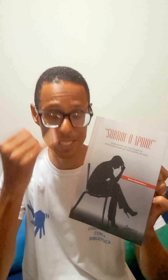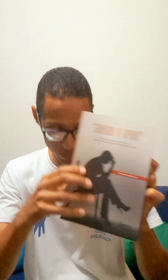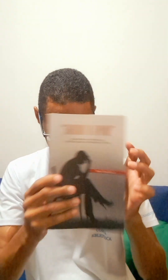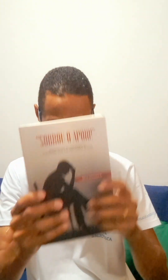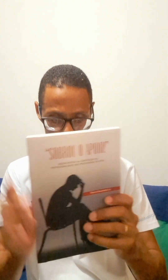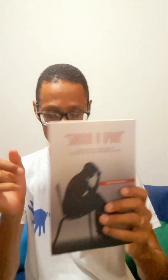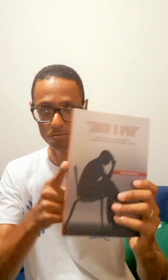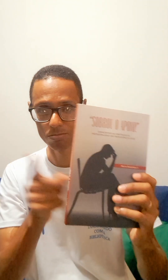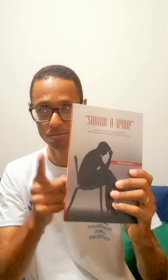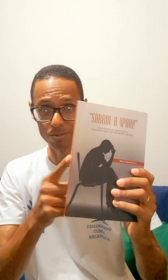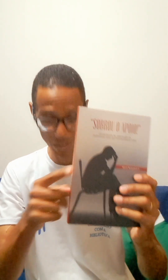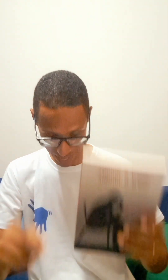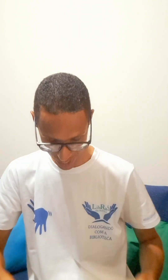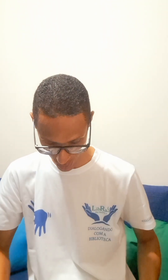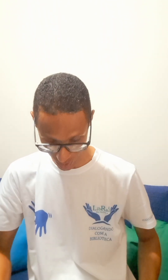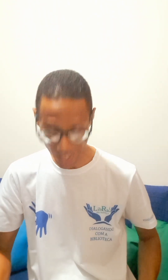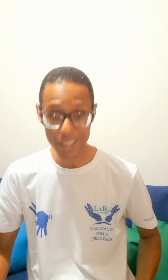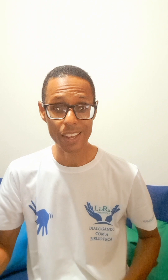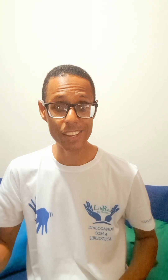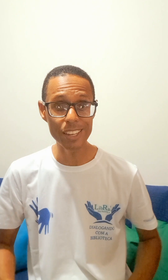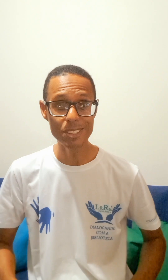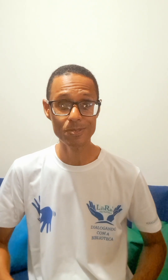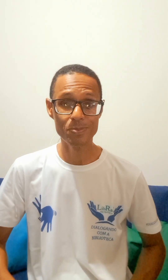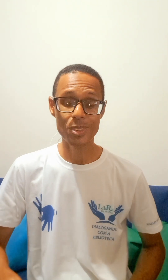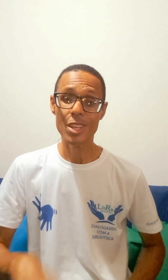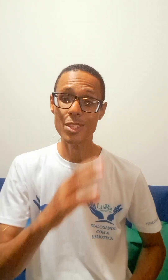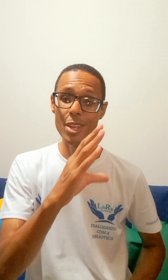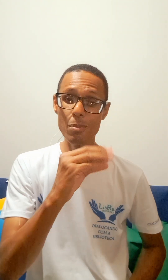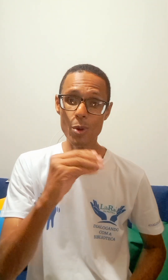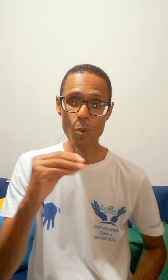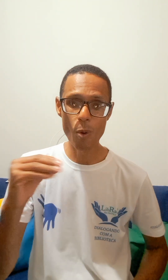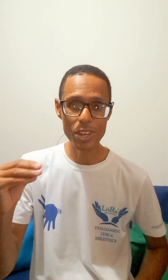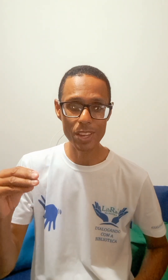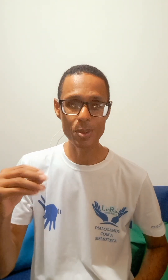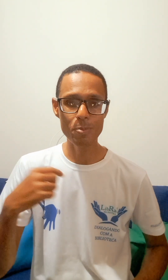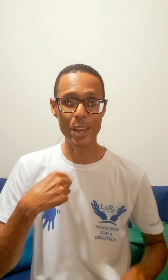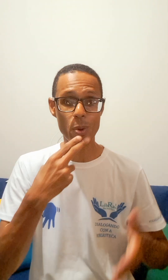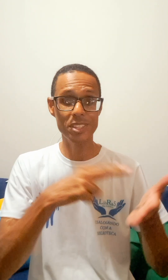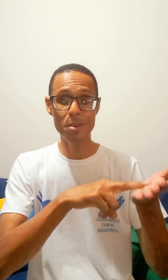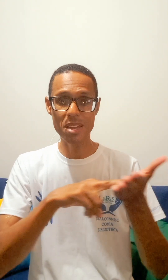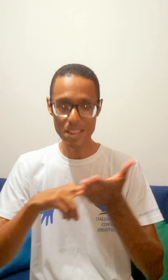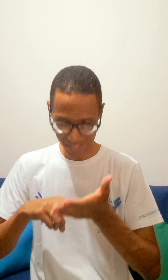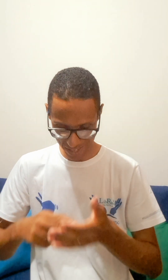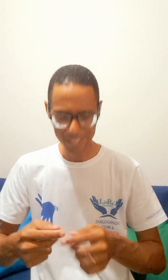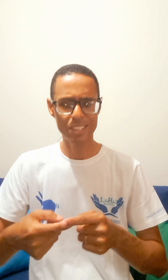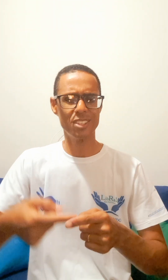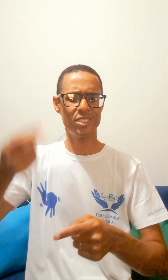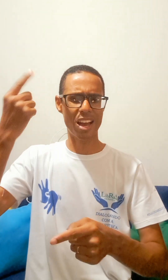Importantíssimo. Vale a leitura. E demorou um pouquinho para eu receber. Já há